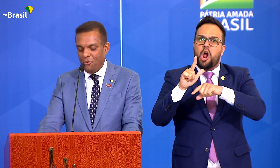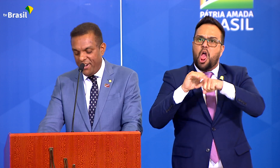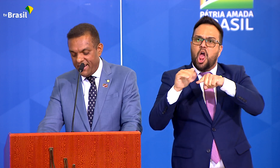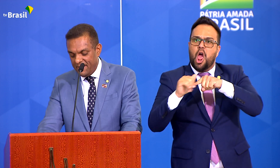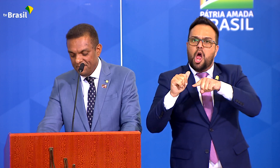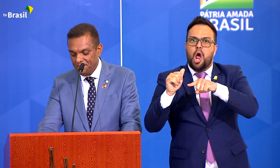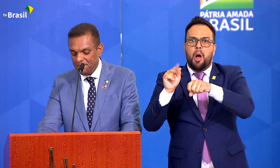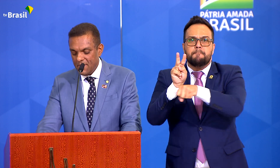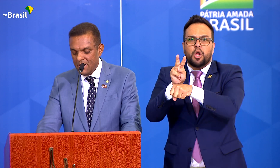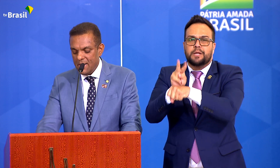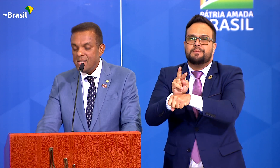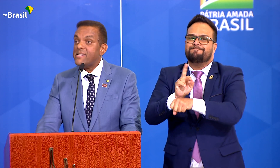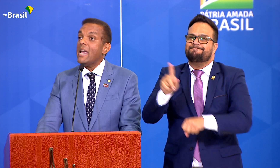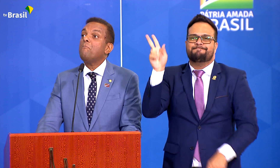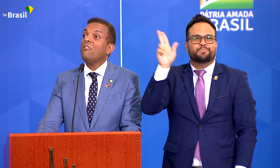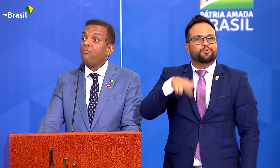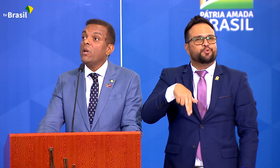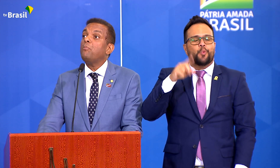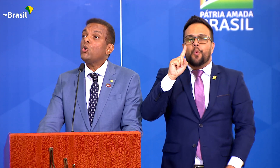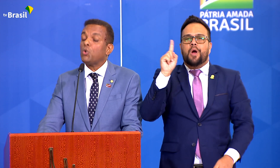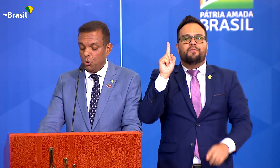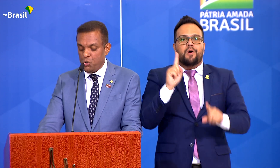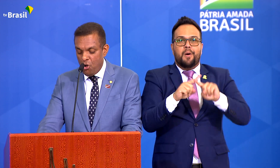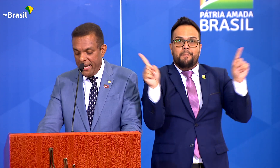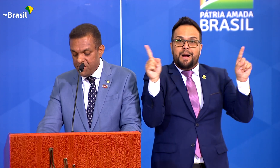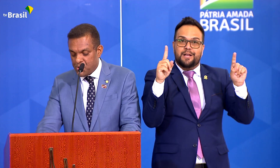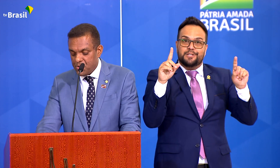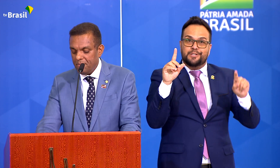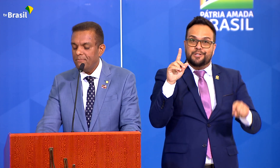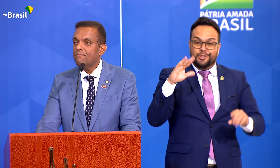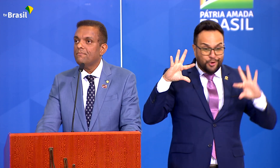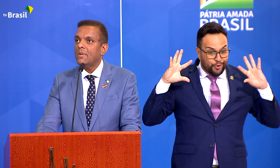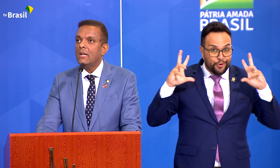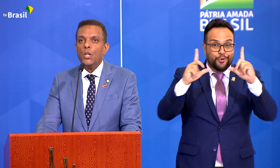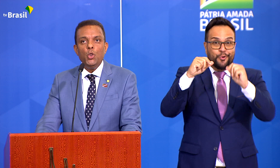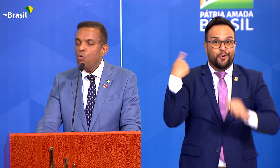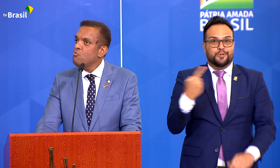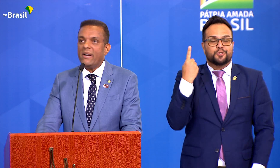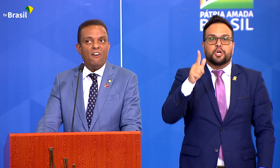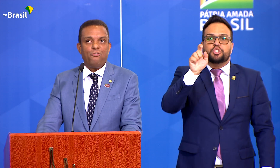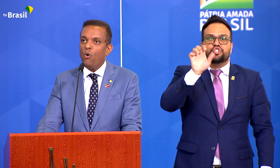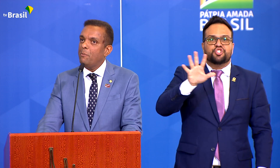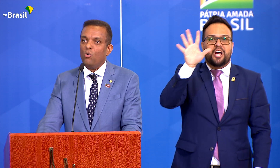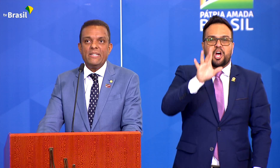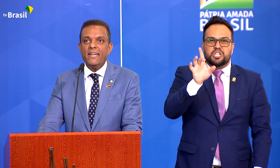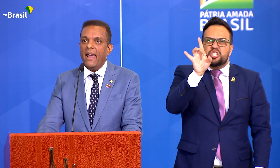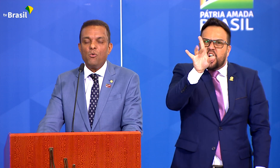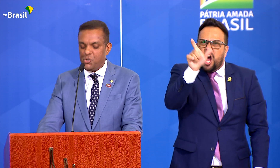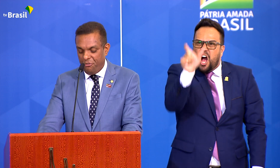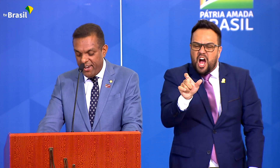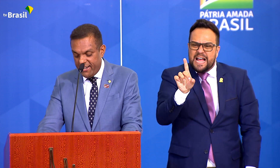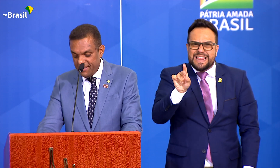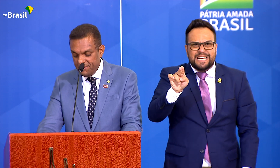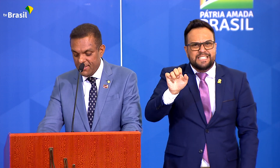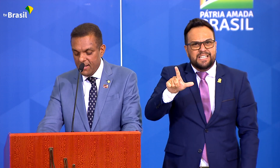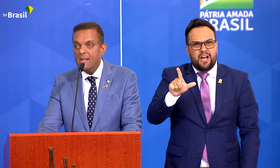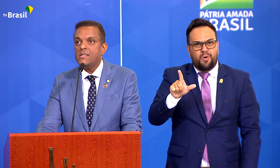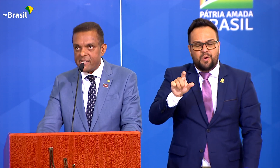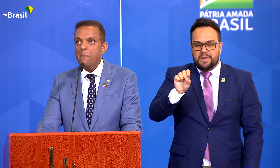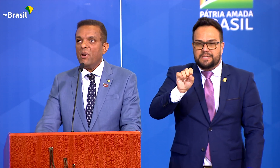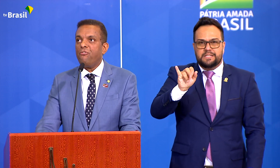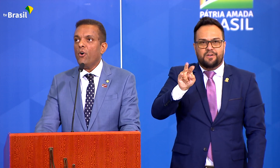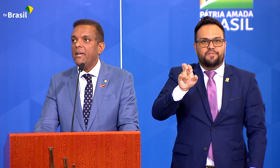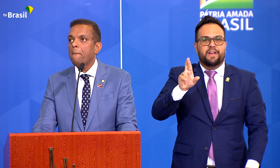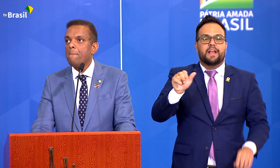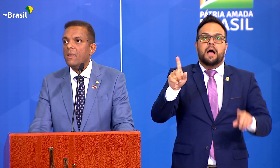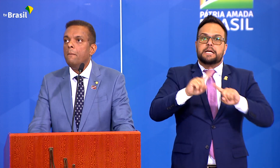foi por Daniel Silveira sempre foi por todos nós nunca foi por Daniel Silveira